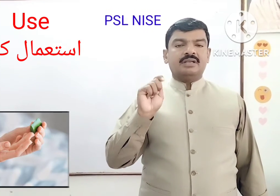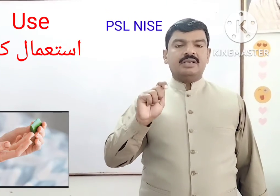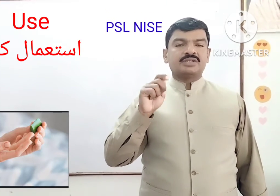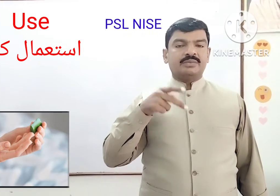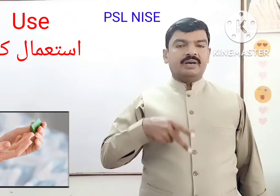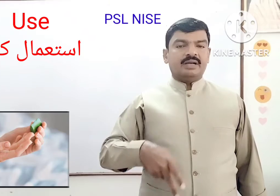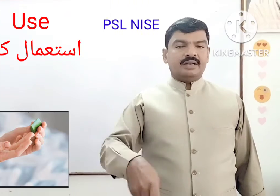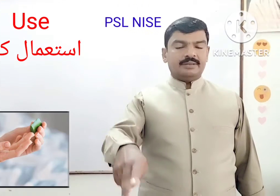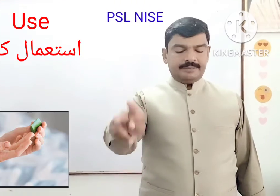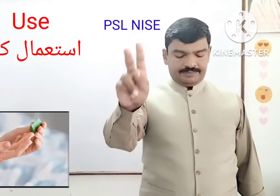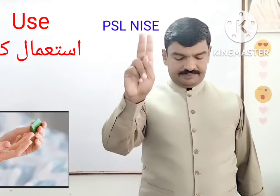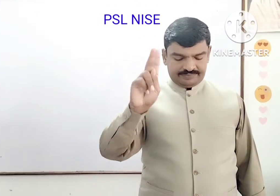इस्तेमाल।